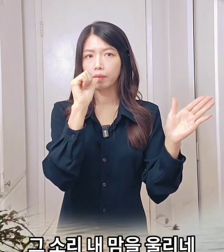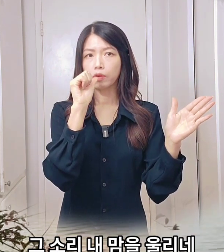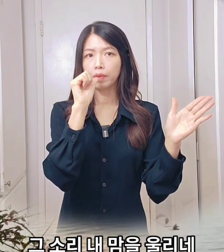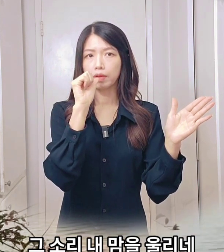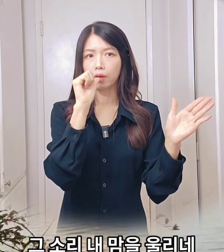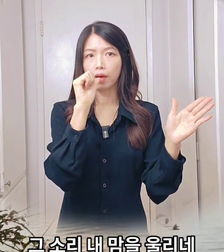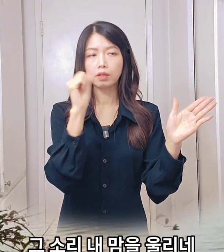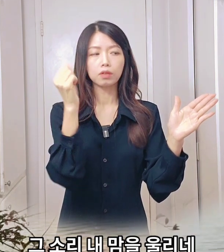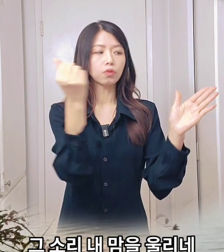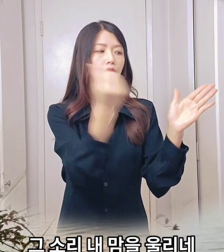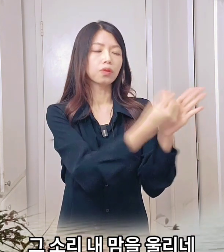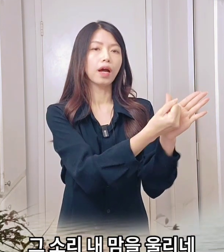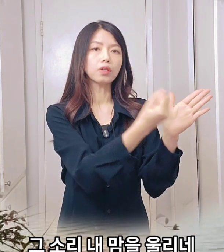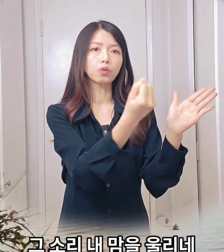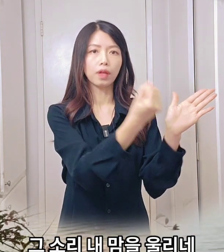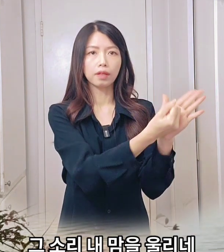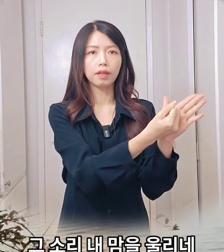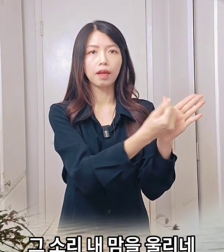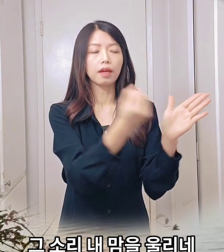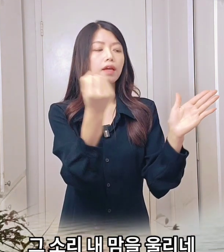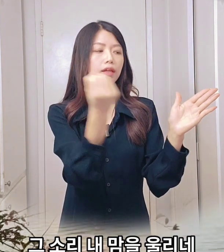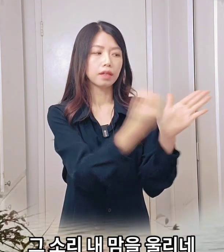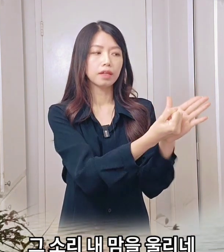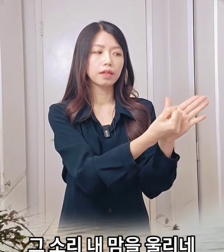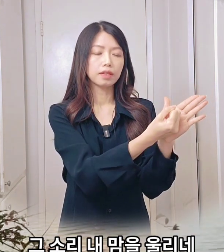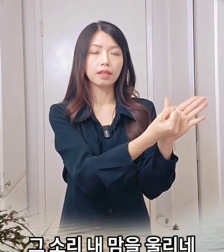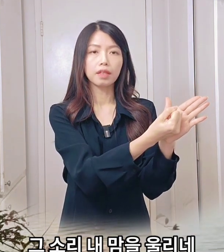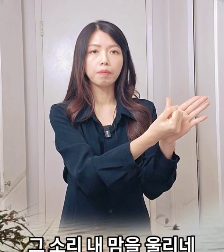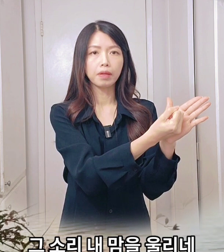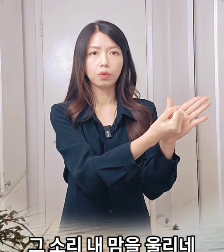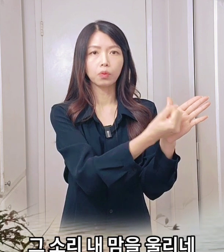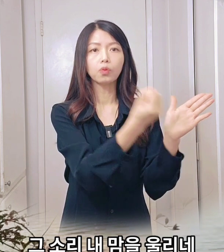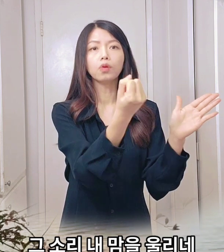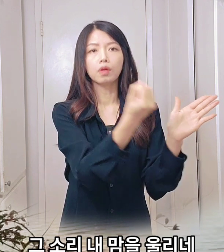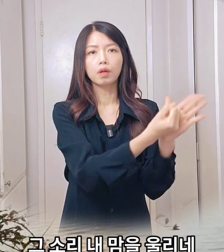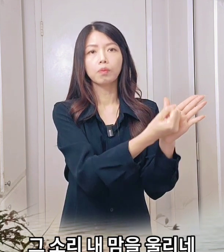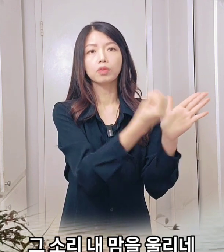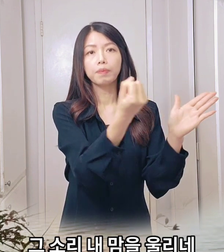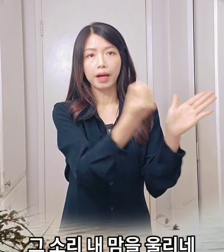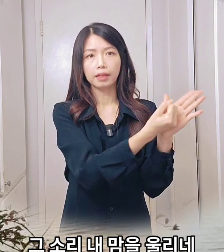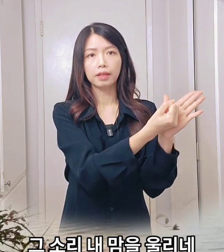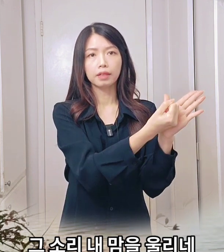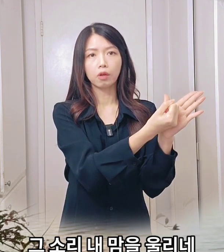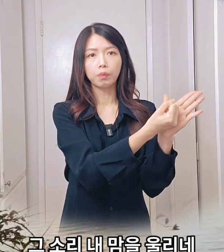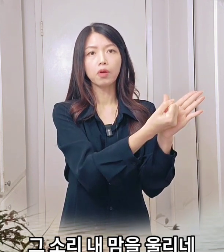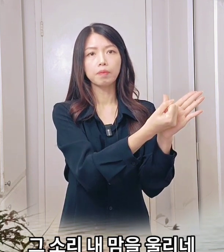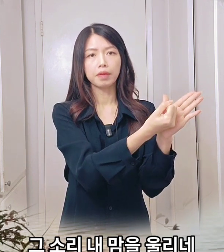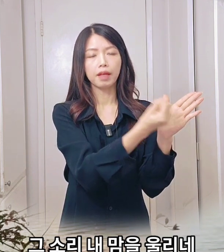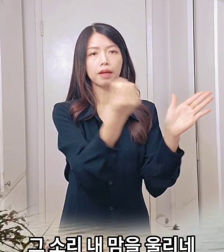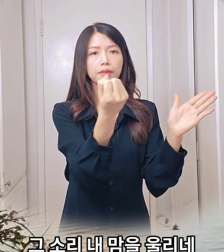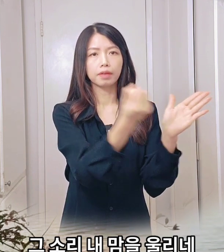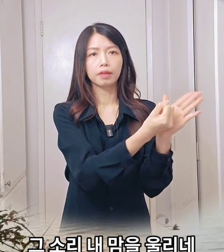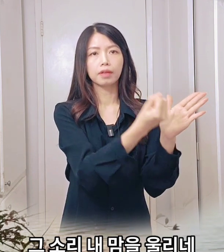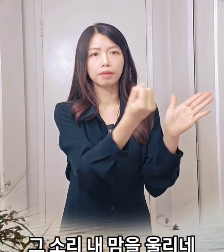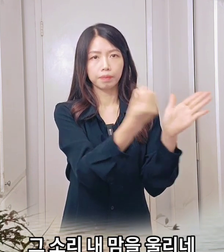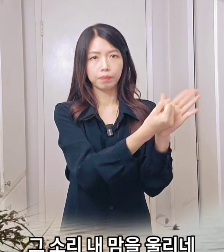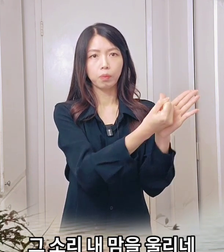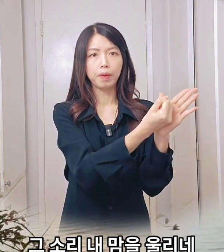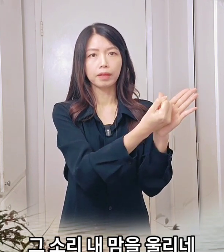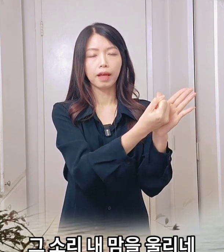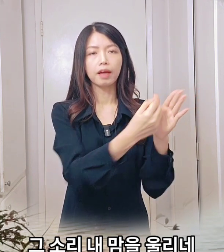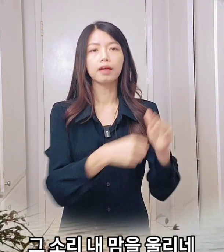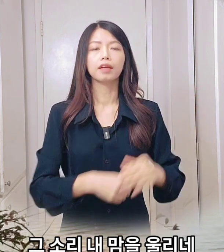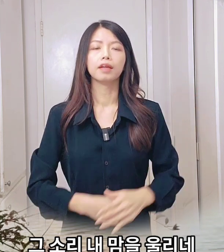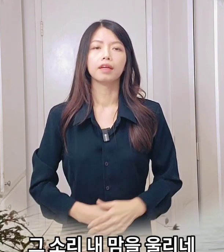살짝 깨물면서 하셔도 되는데 이 자체만으로도 못을 박는 그런 표현입니다.